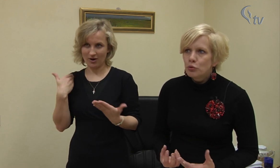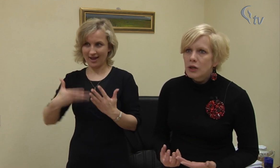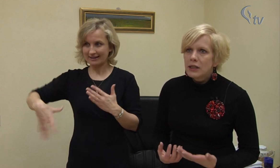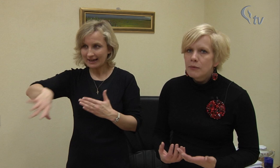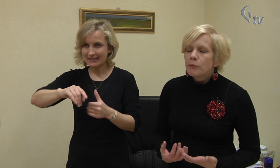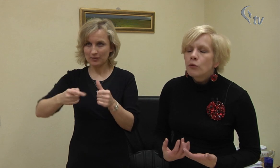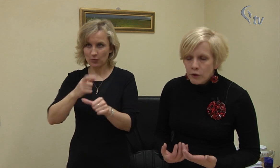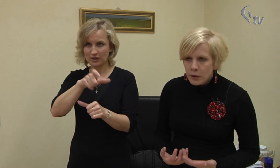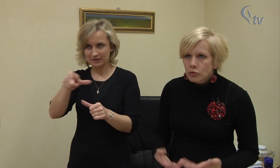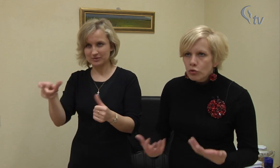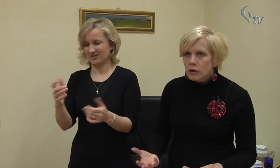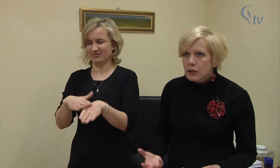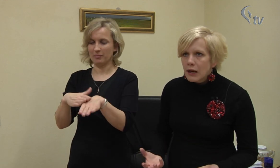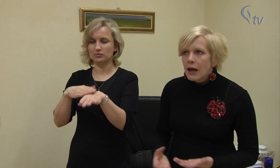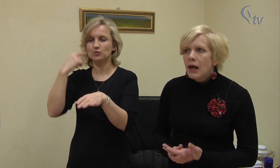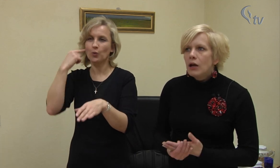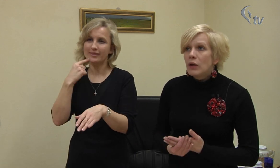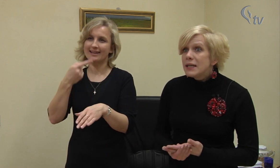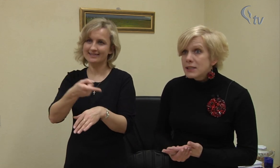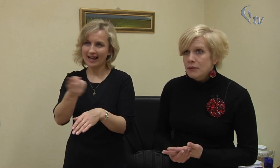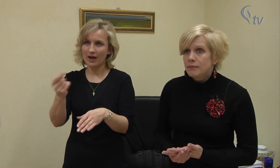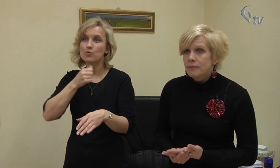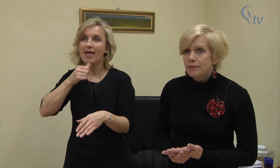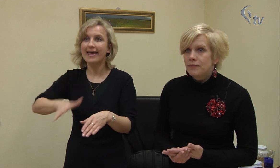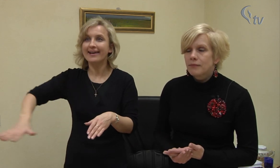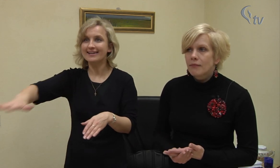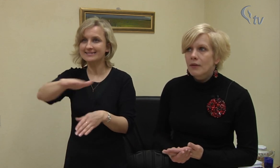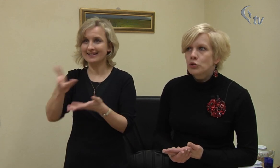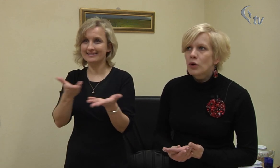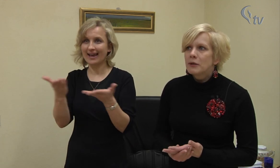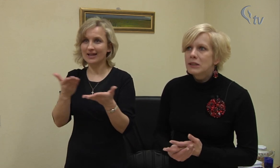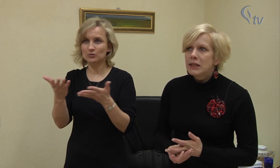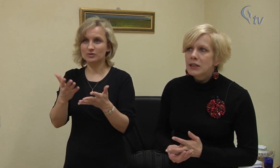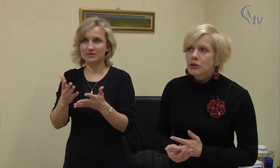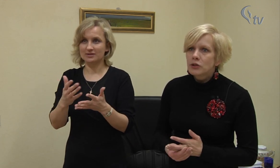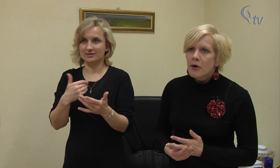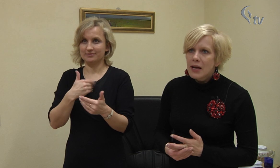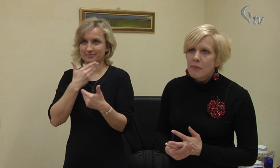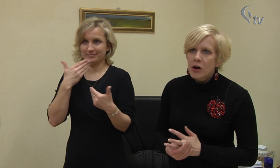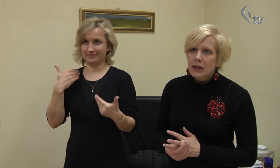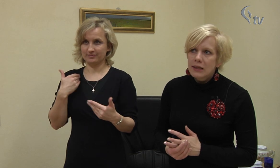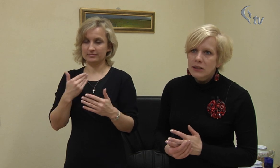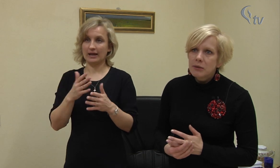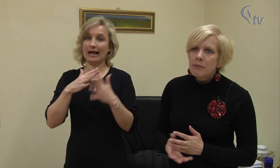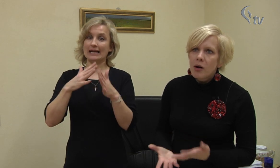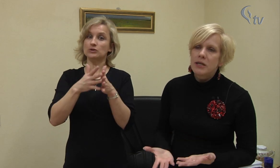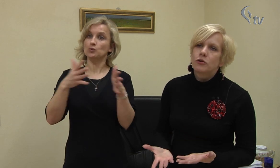puudega kurtidele üle Eesti. Suuremates linnades on see parem, aga kindlasti mitte